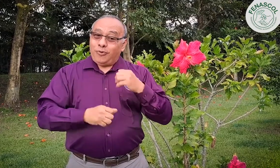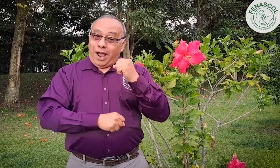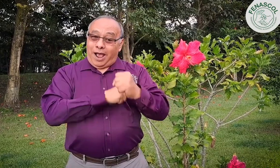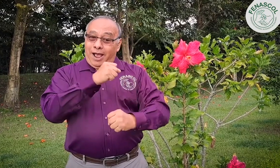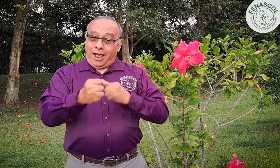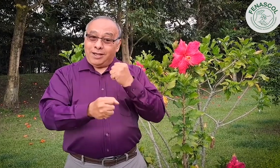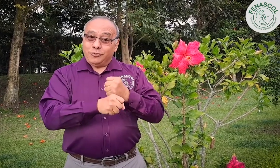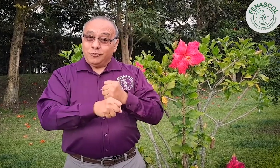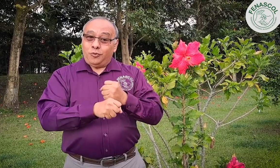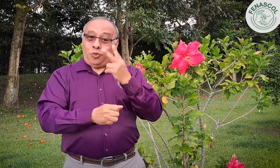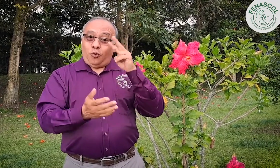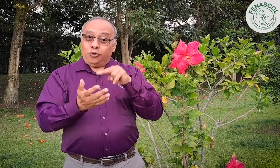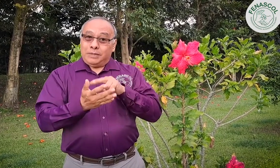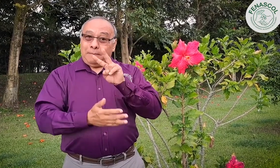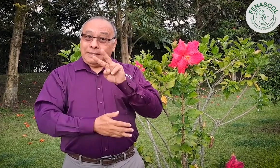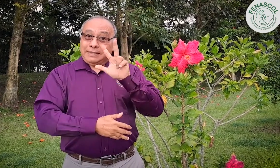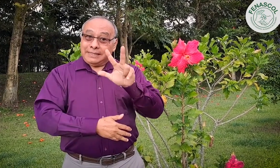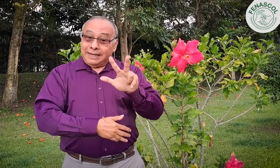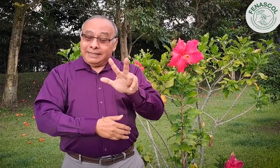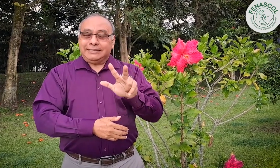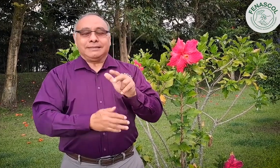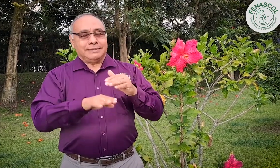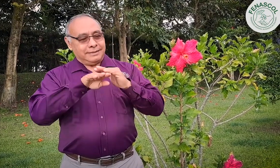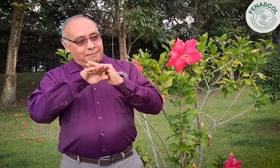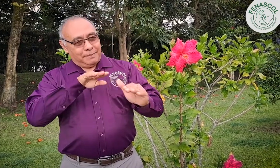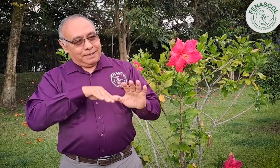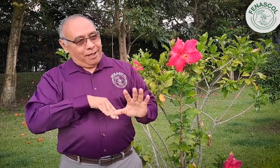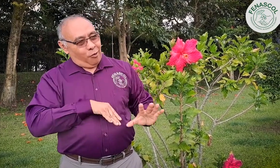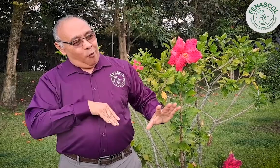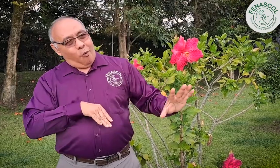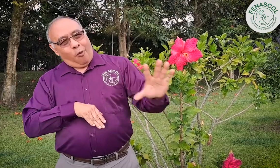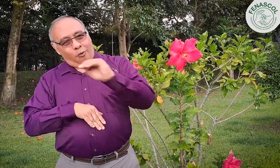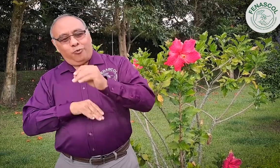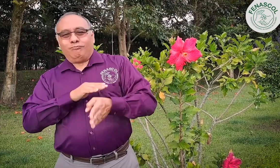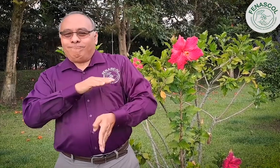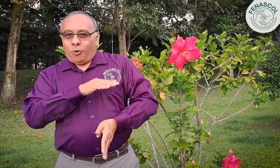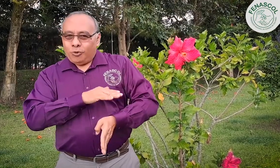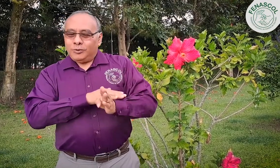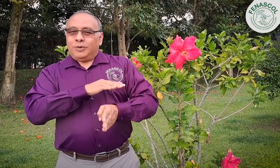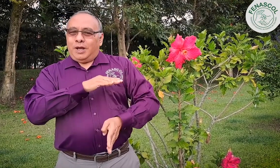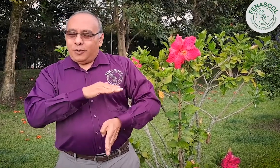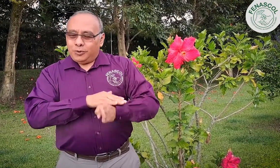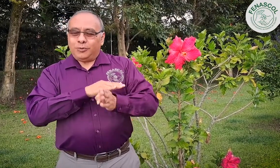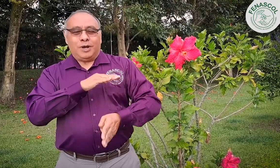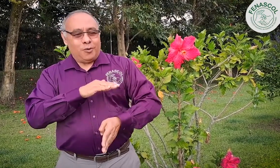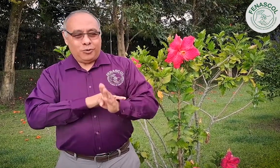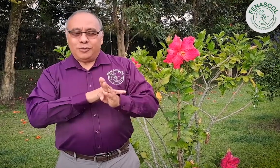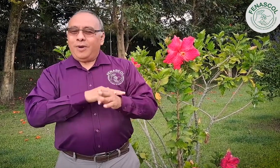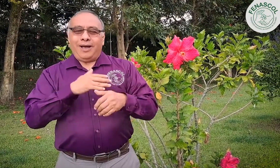2023, FENASCOL les hace la invitación a todos a que continuemos sin desfallecer en el trabajo